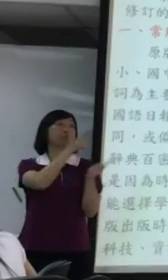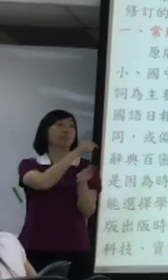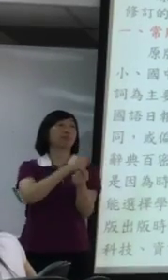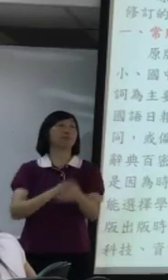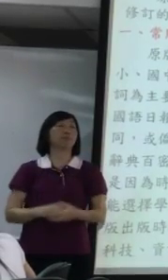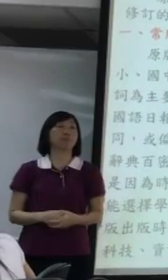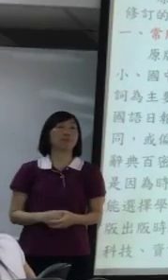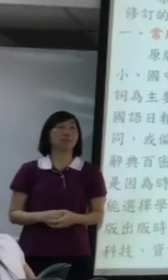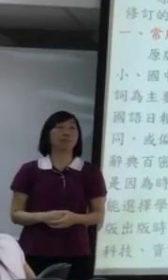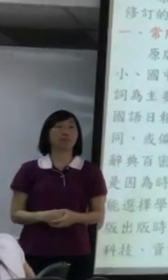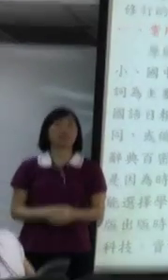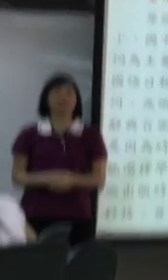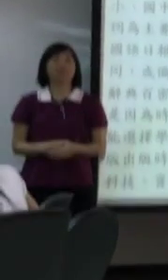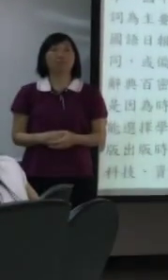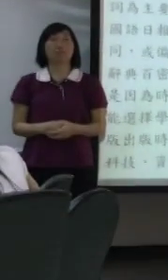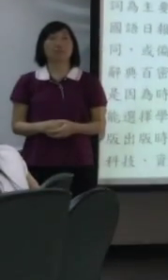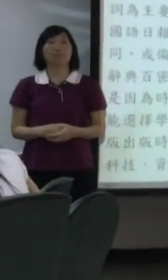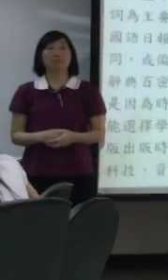这很多